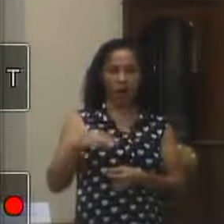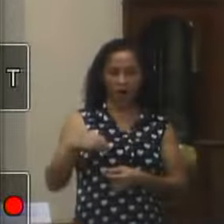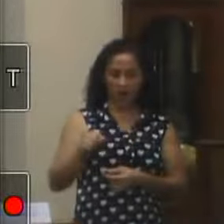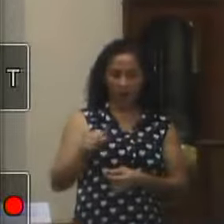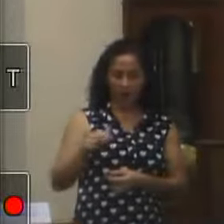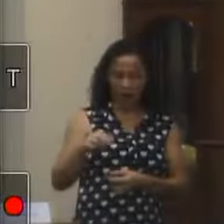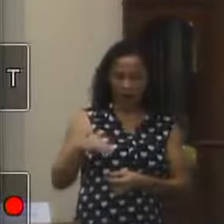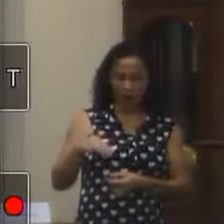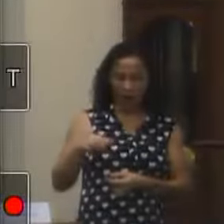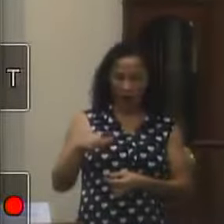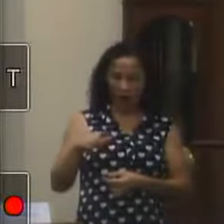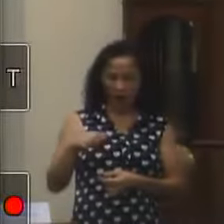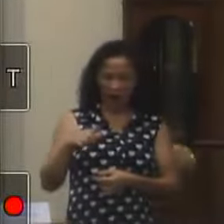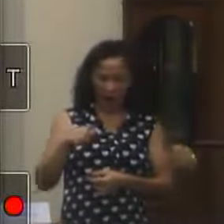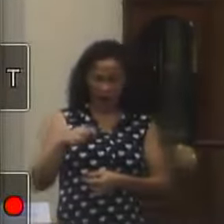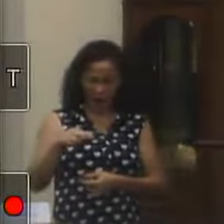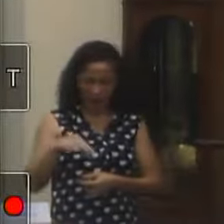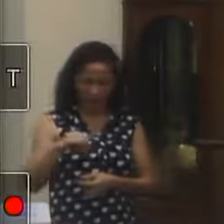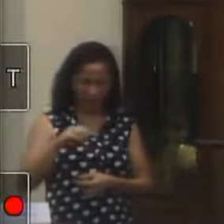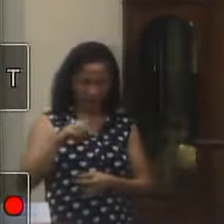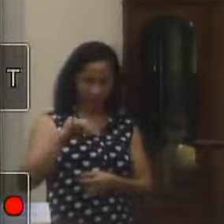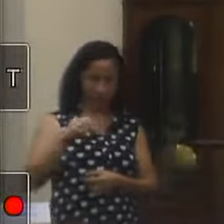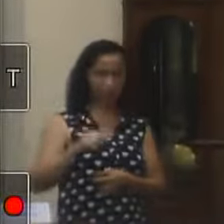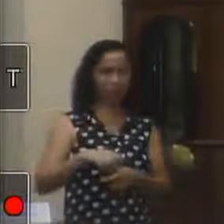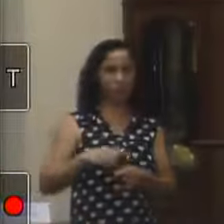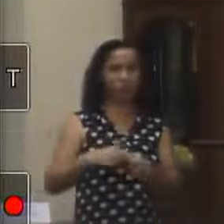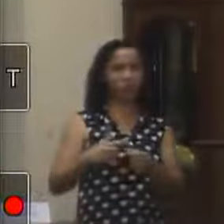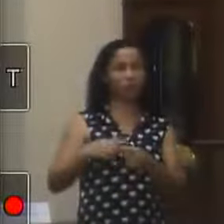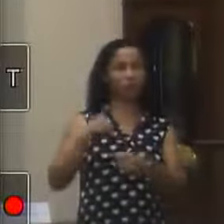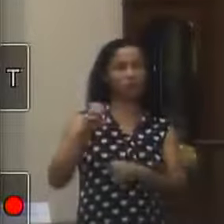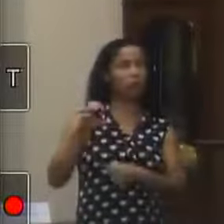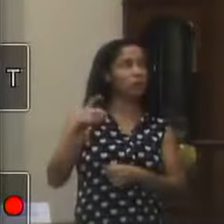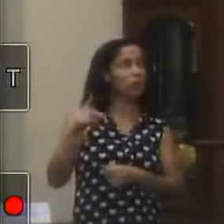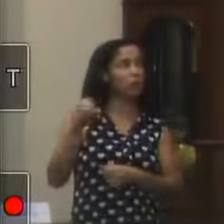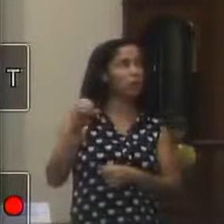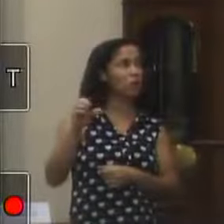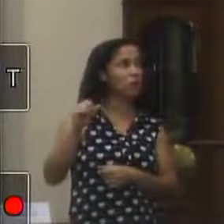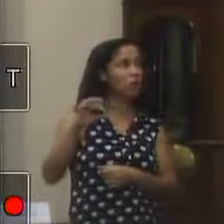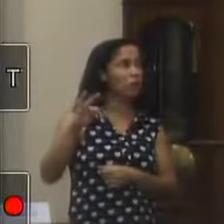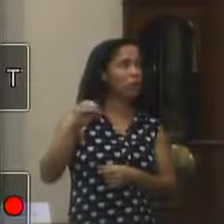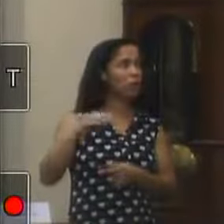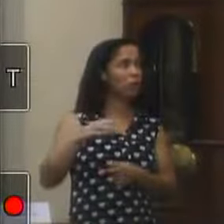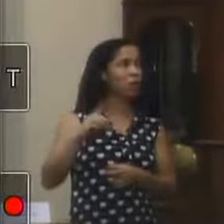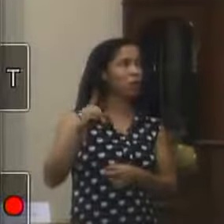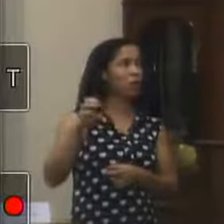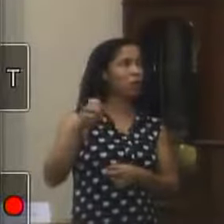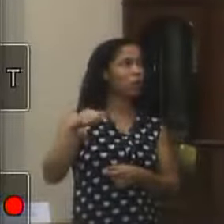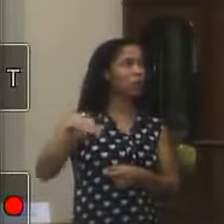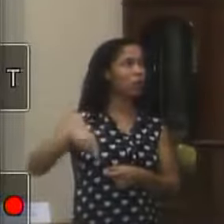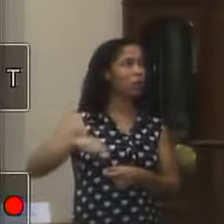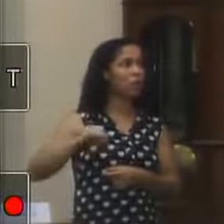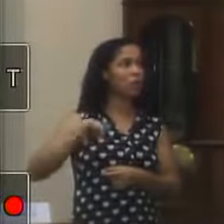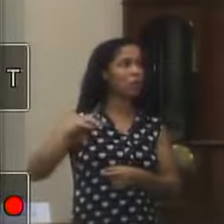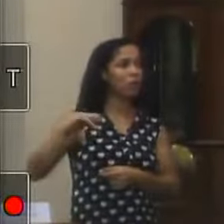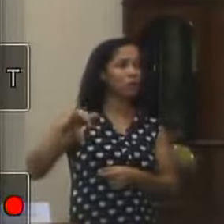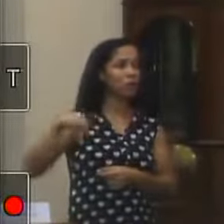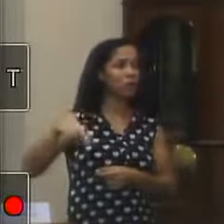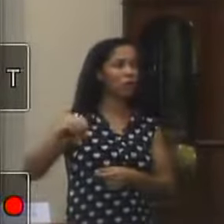de Quirino. Ele vai liberar. Eles têm uma coisa nesses depósitos, né, rapaz? As manilhas